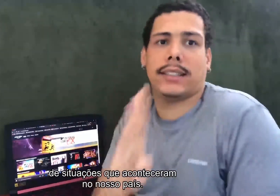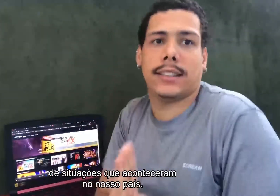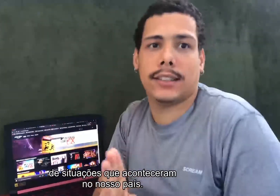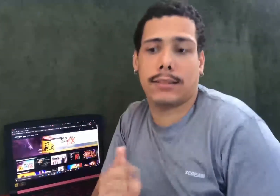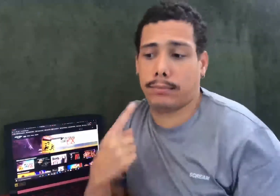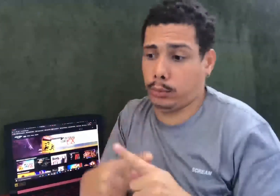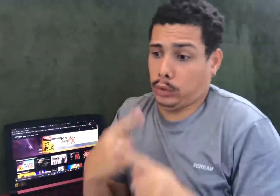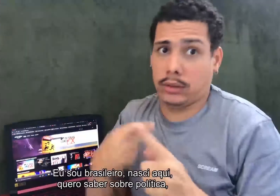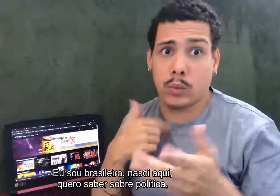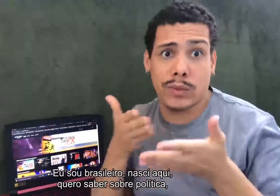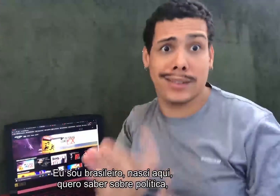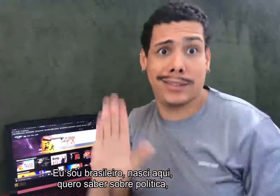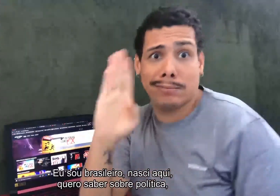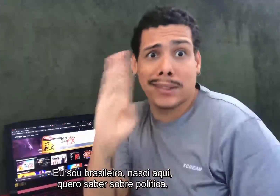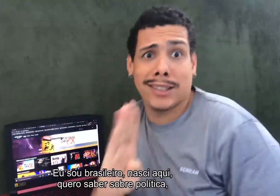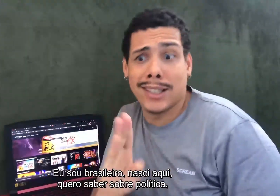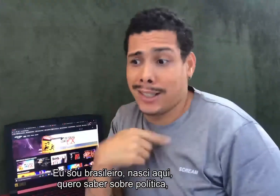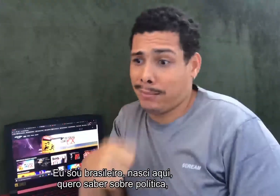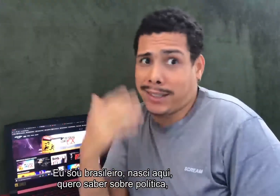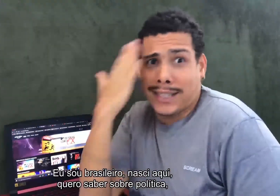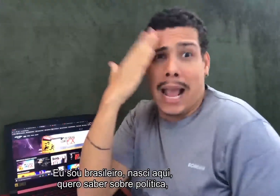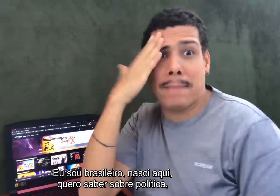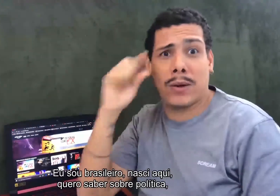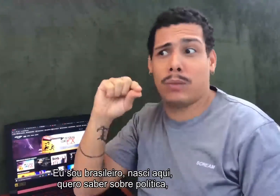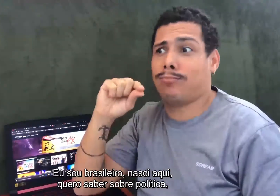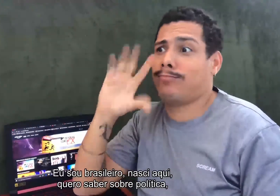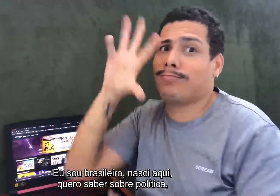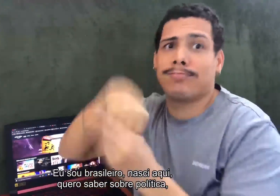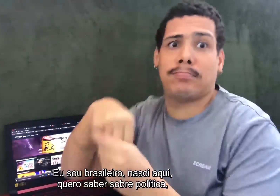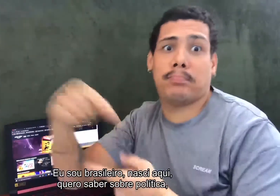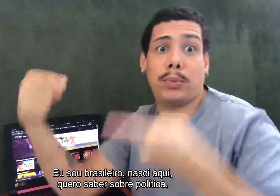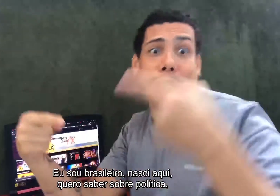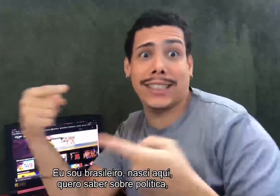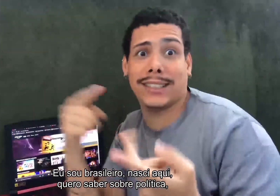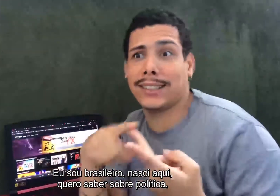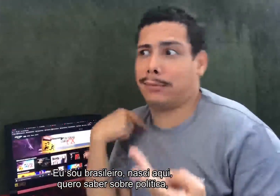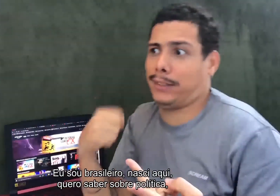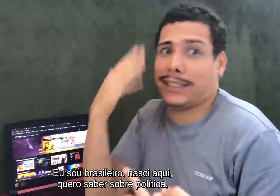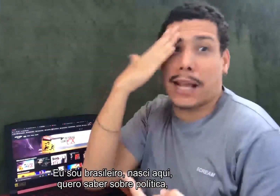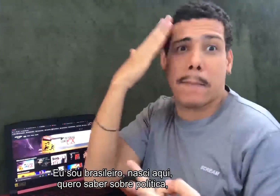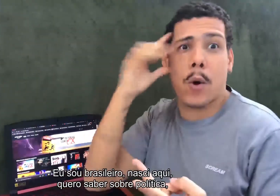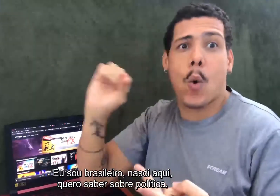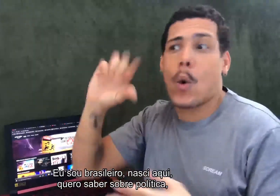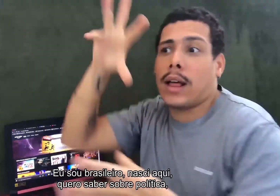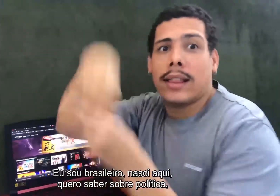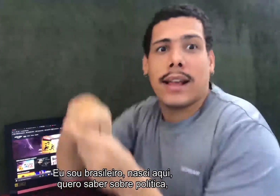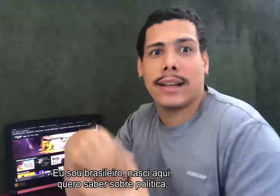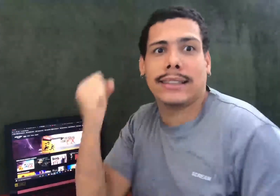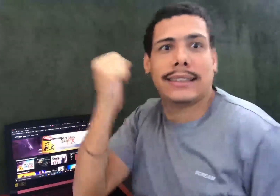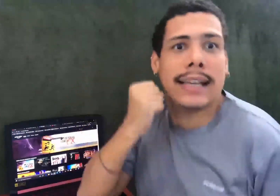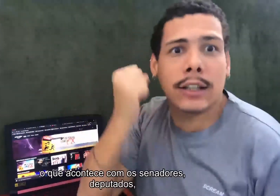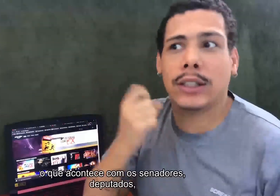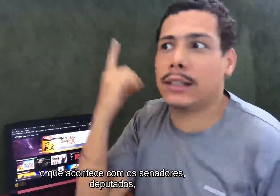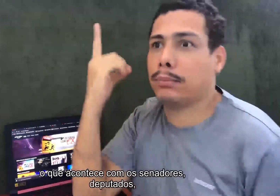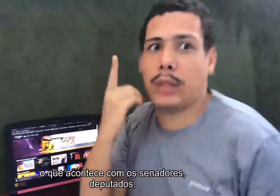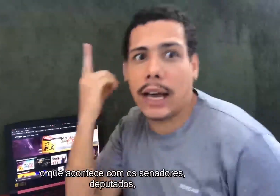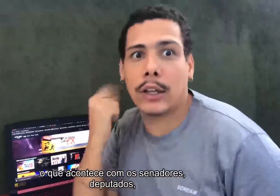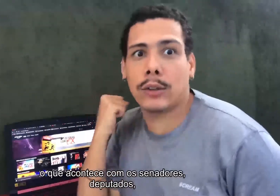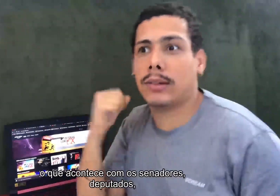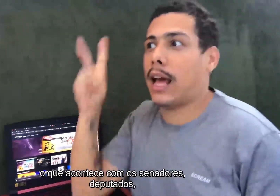país. Eu sou brasileiro, nasci aqui, quero saber sobre política, o que acontece com os